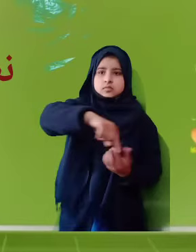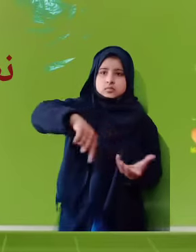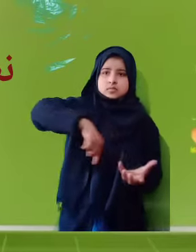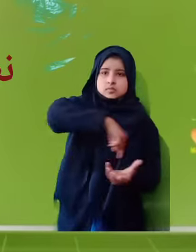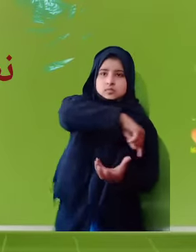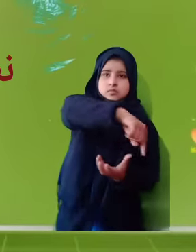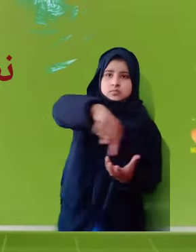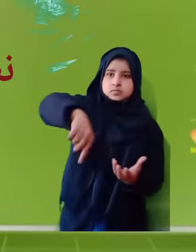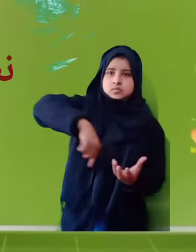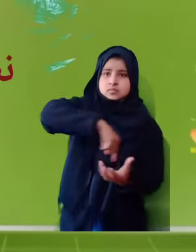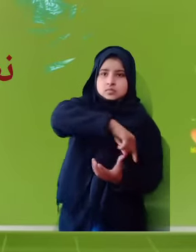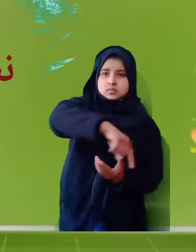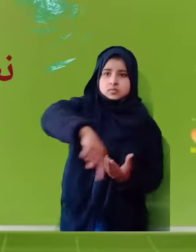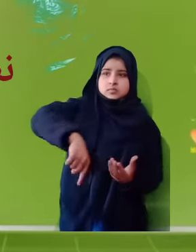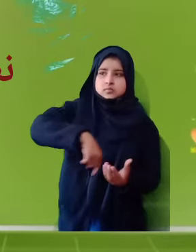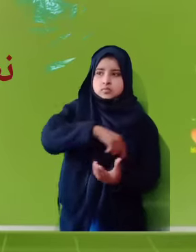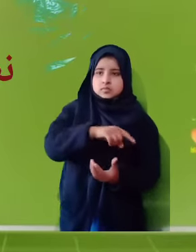निज़ामे शमसी,